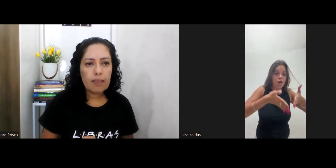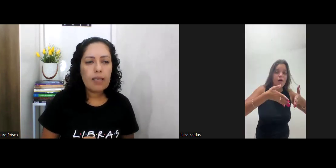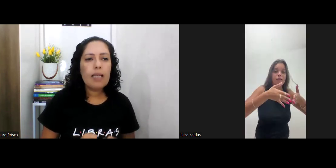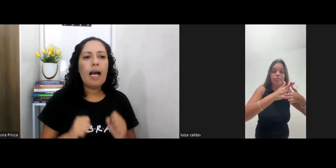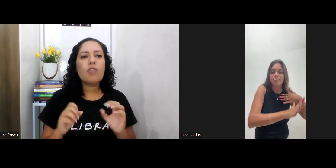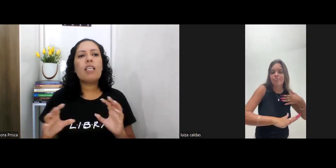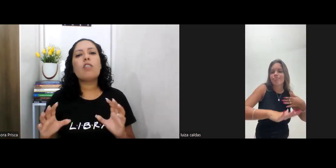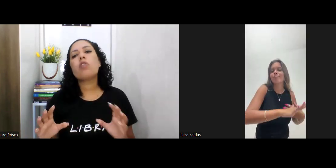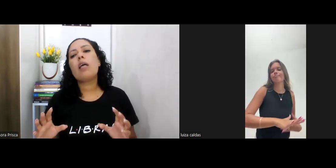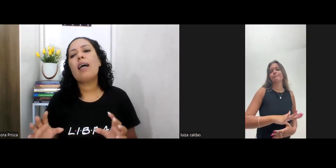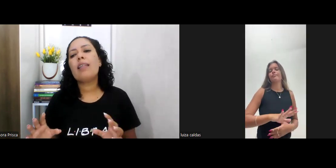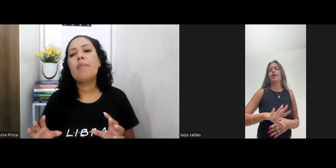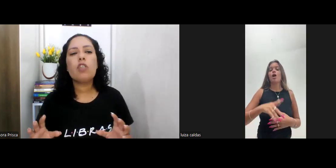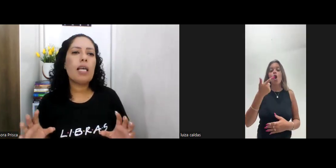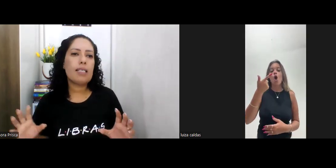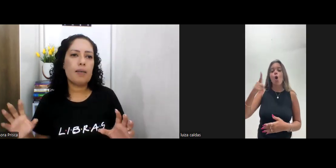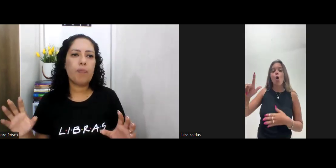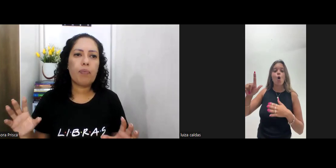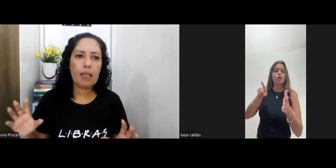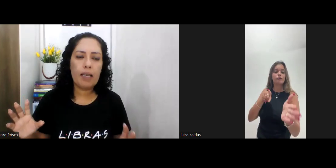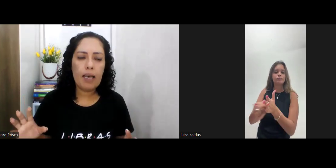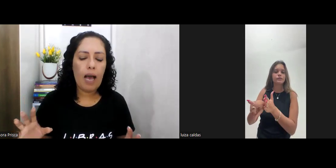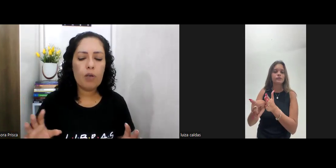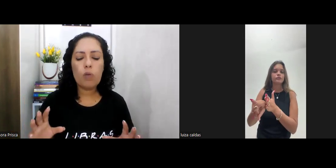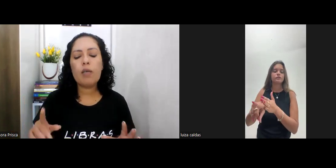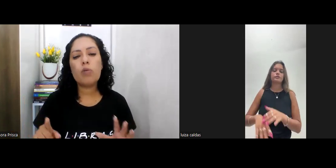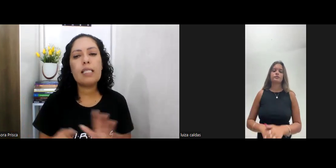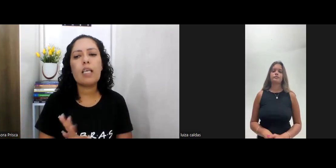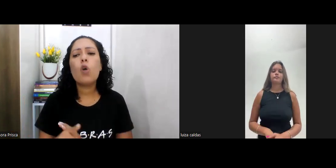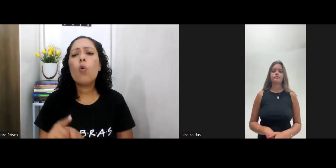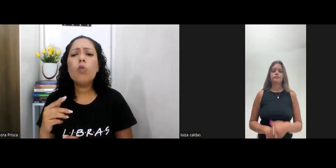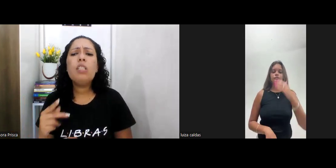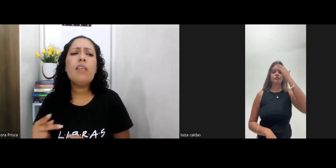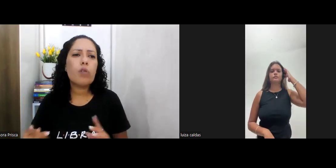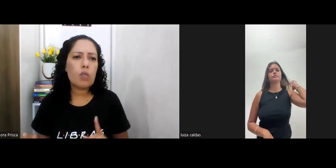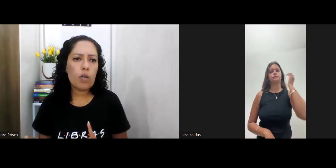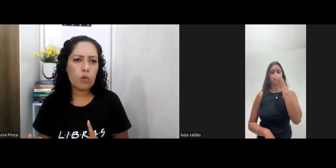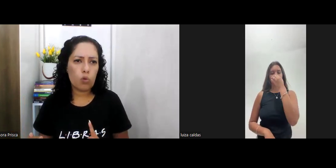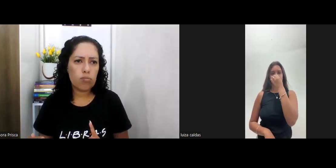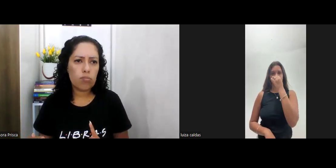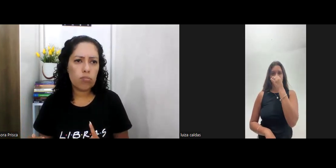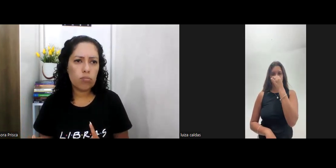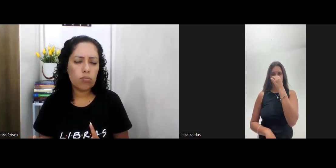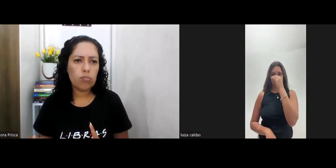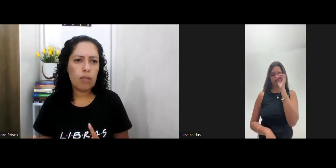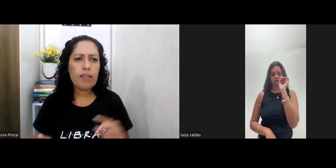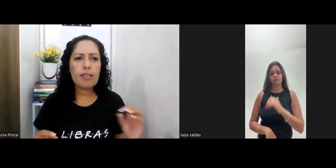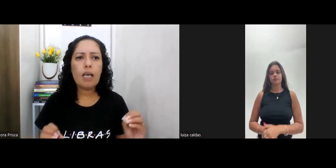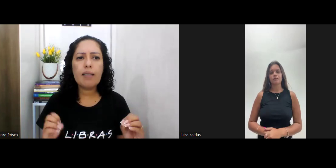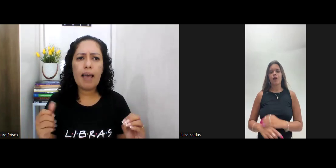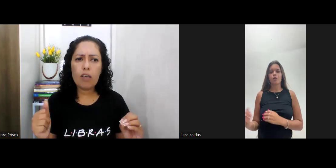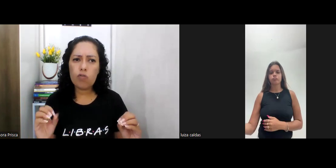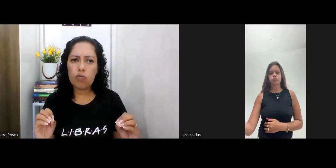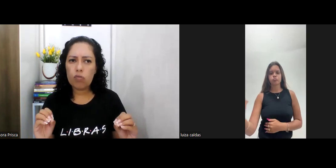pergunta. Às vezes, na emergência, a pessoa pergunta assim: qual é o nível da sua dor? É